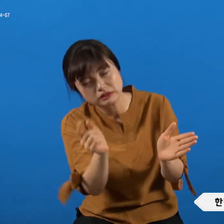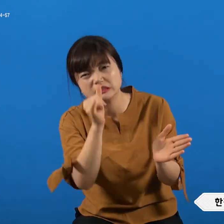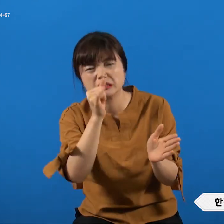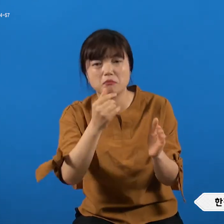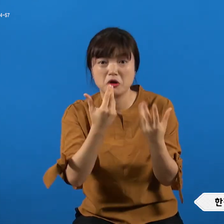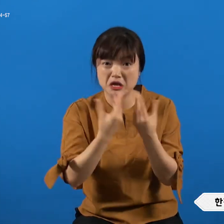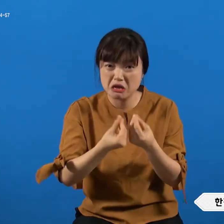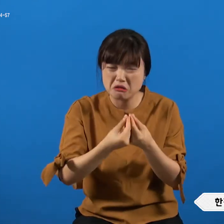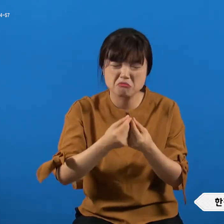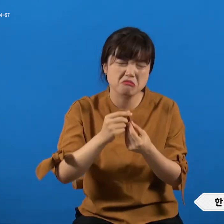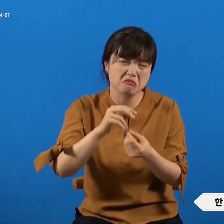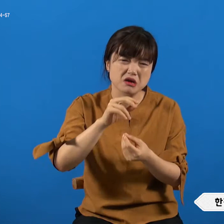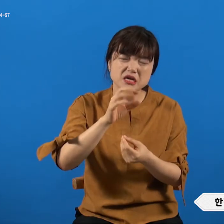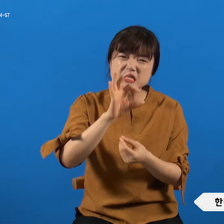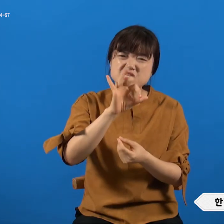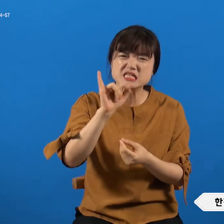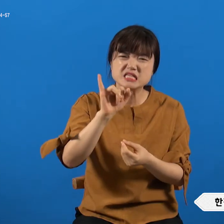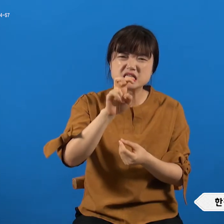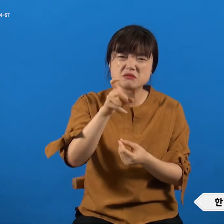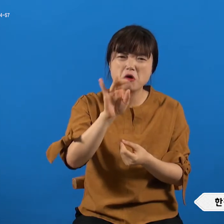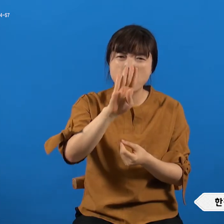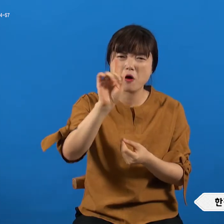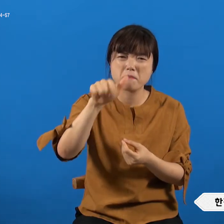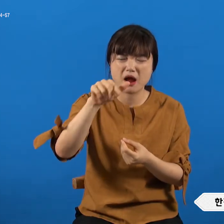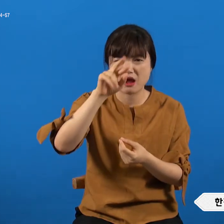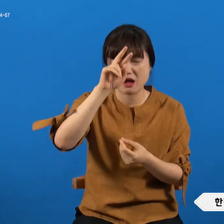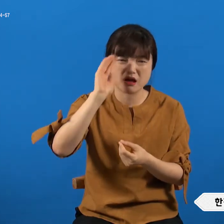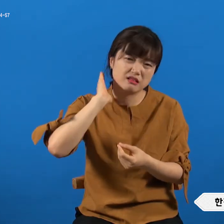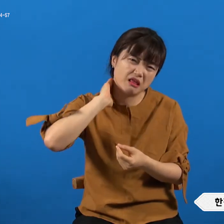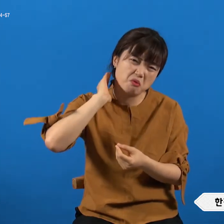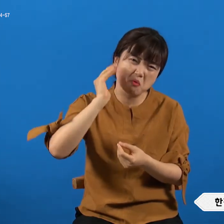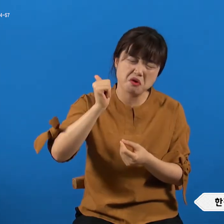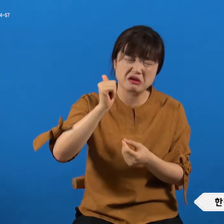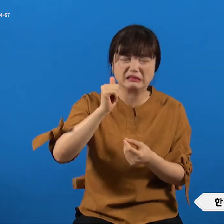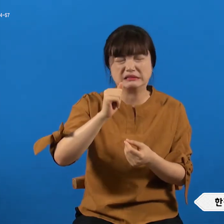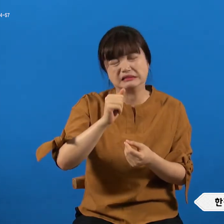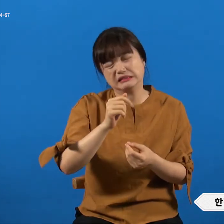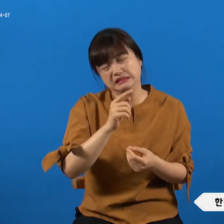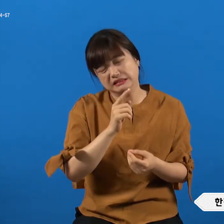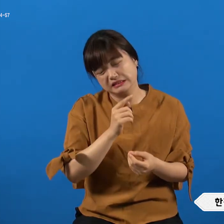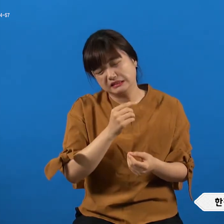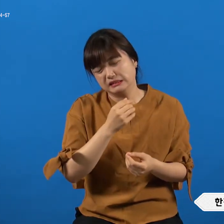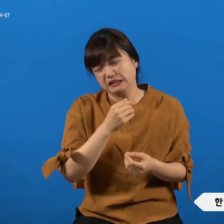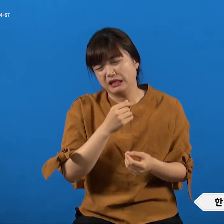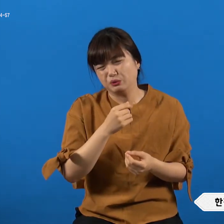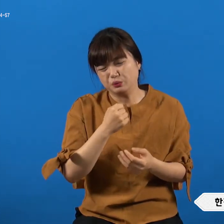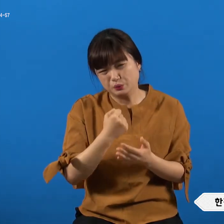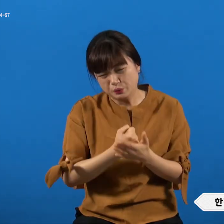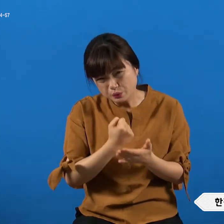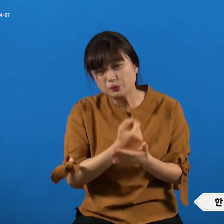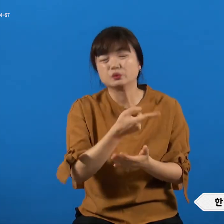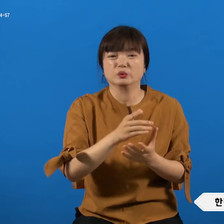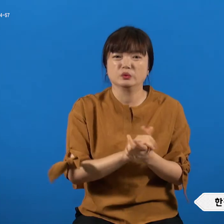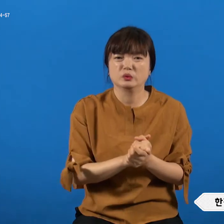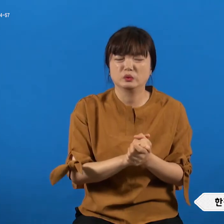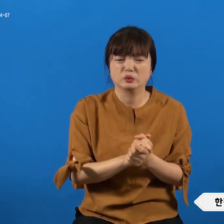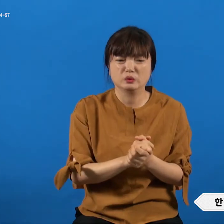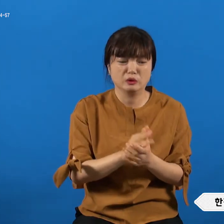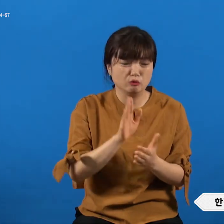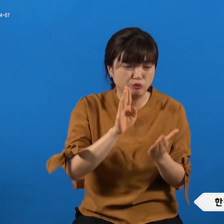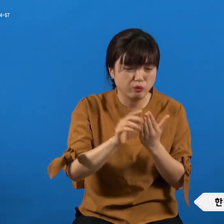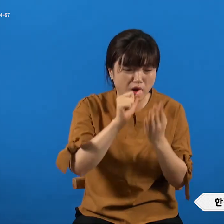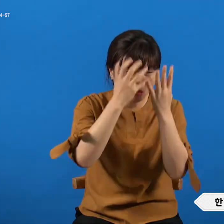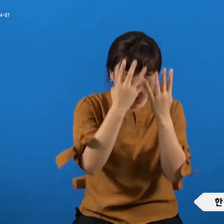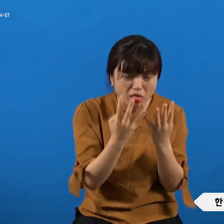이명박 전 대통령이 위태위태하죠. 저래서 감옥이라도 가면 얼마나 불행한